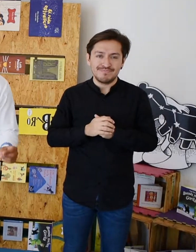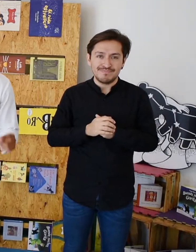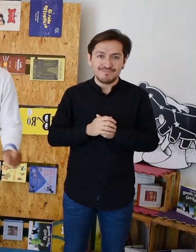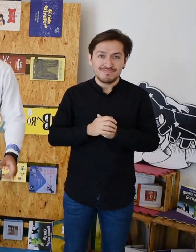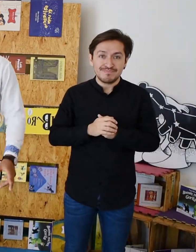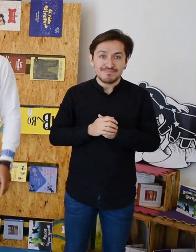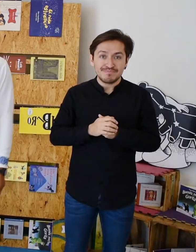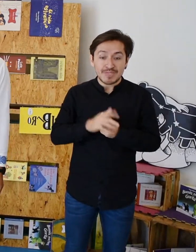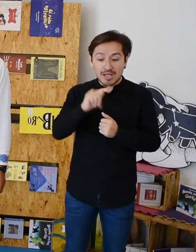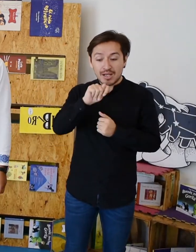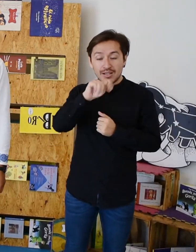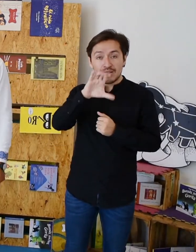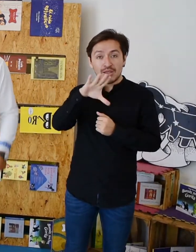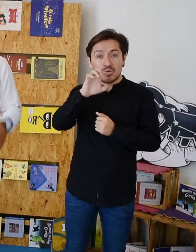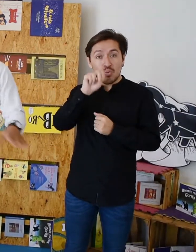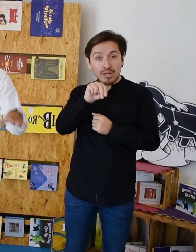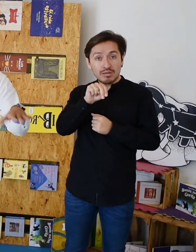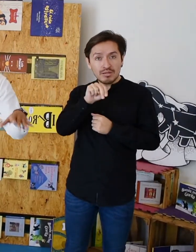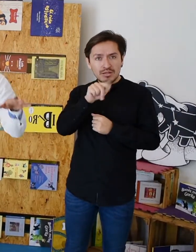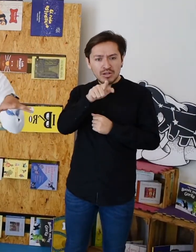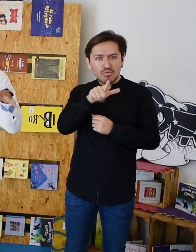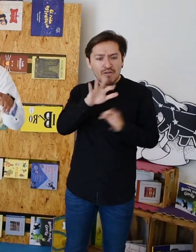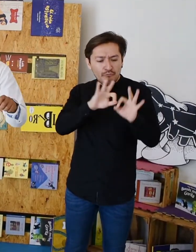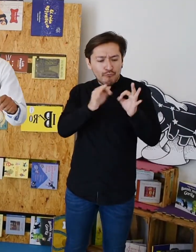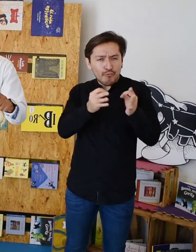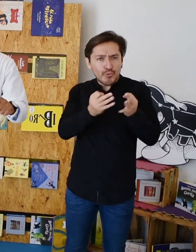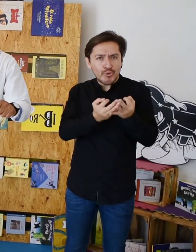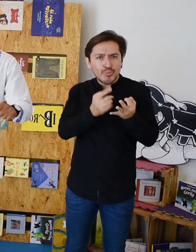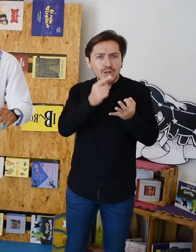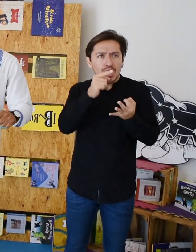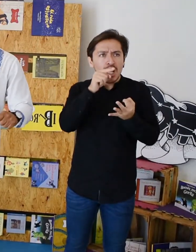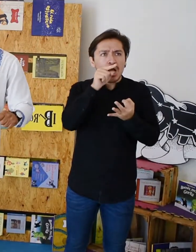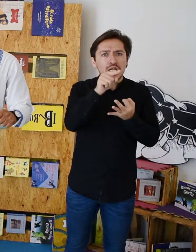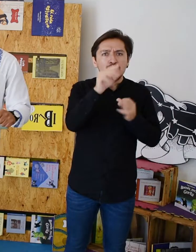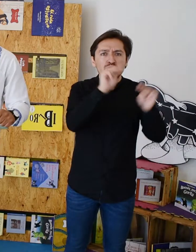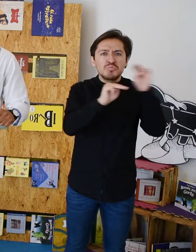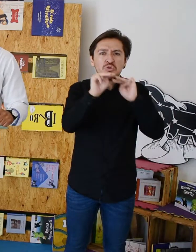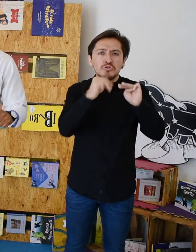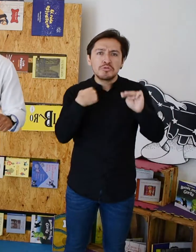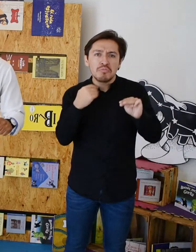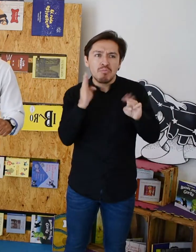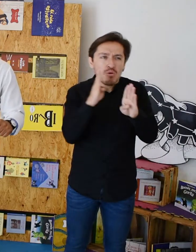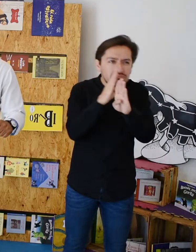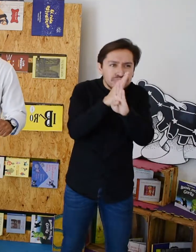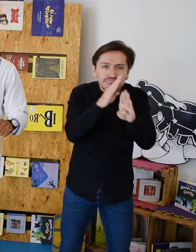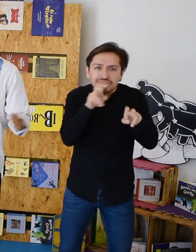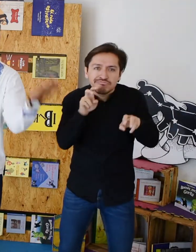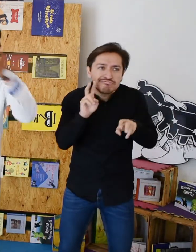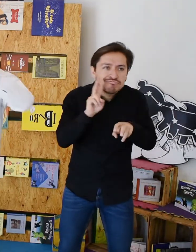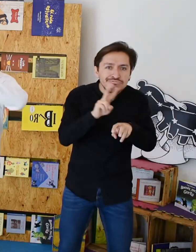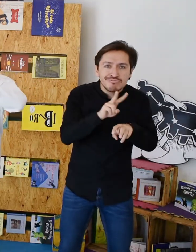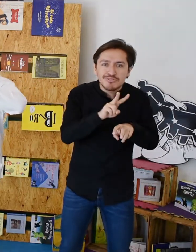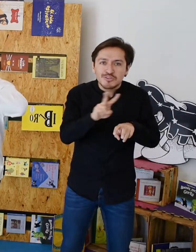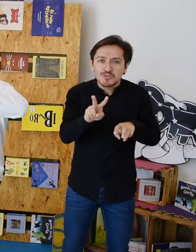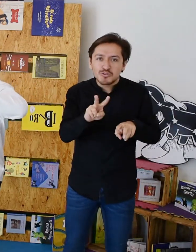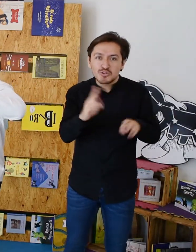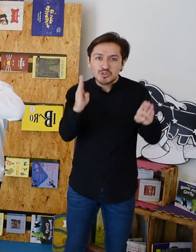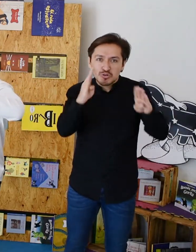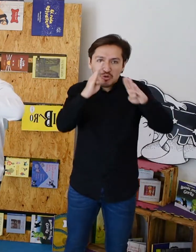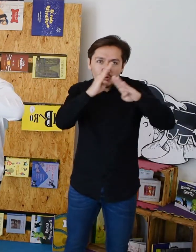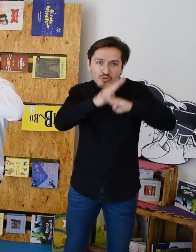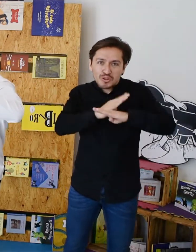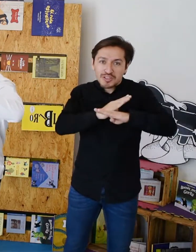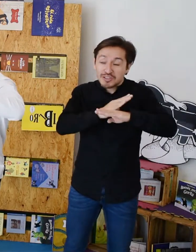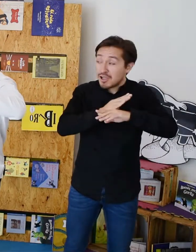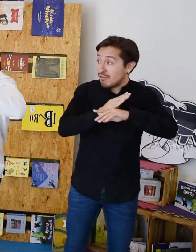El tecuán tenía una metodología. Andaba por los montes ahí viendo qué animal andaba desprevenido. Se escondía detrás